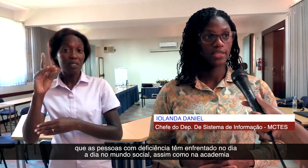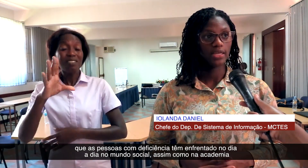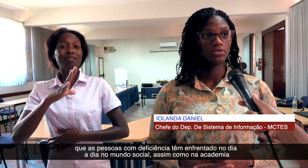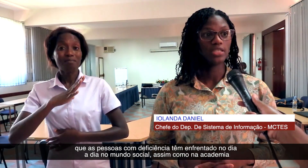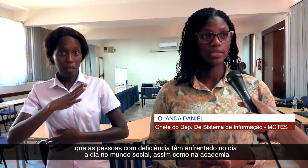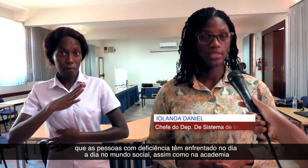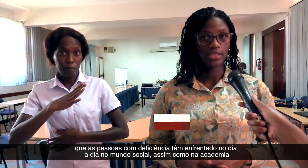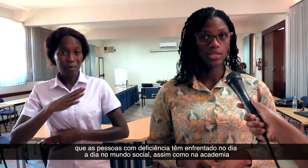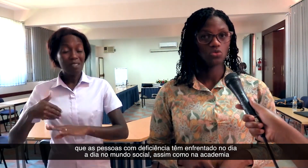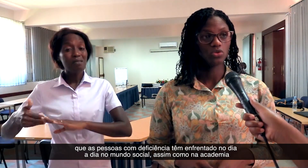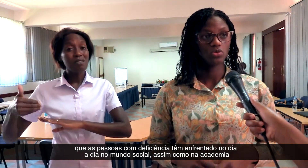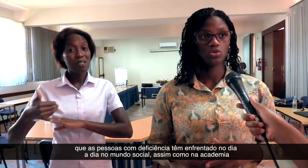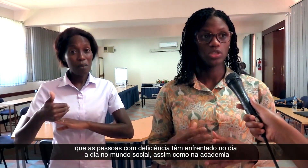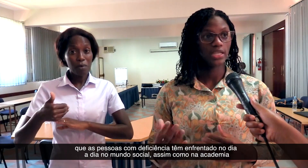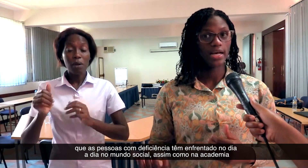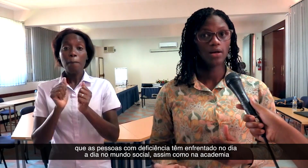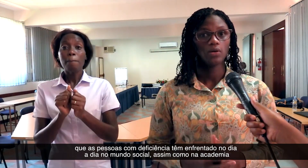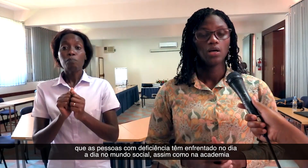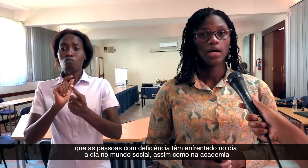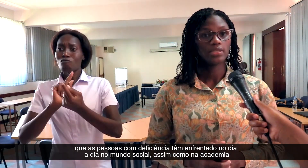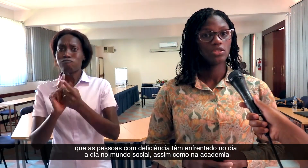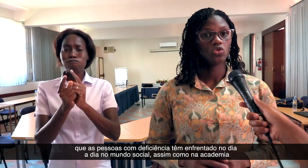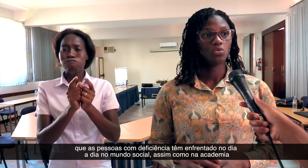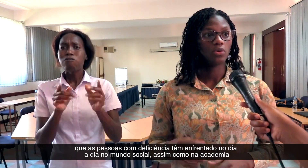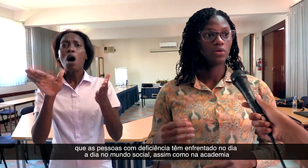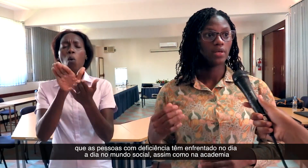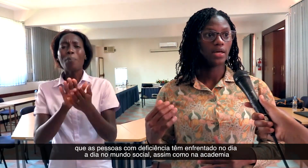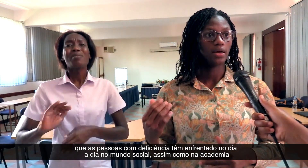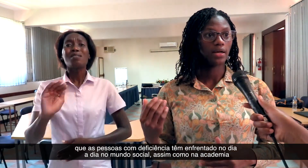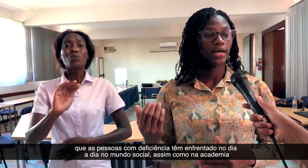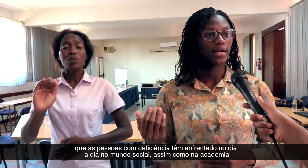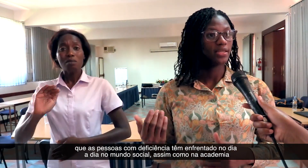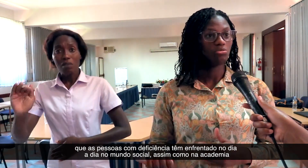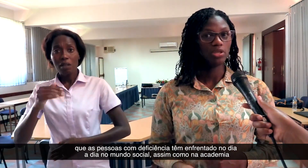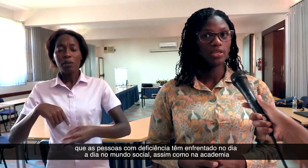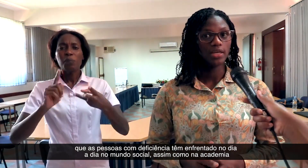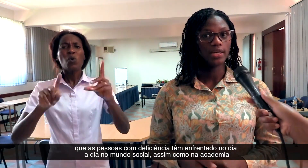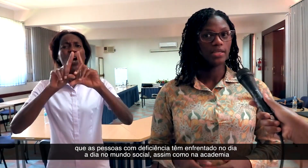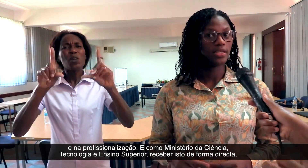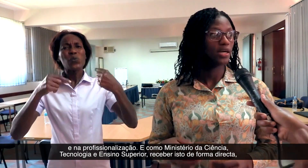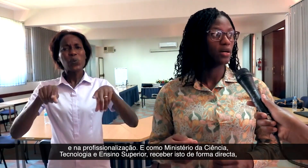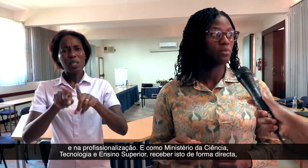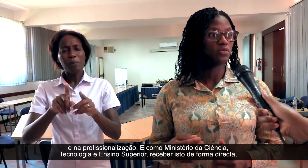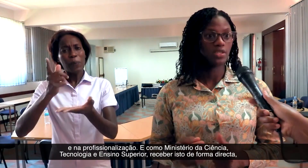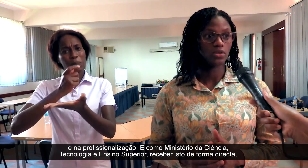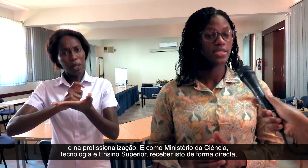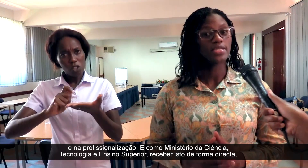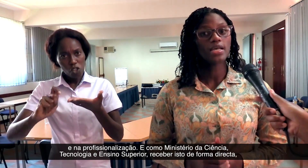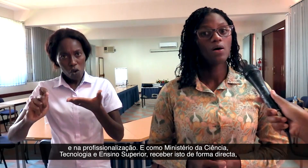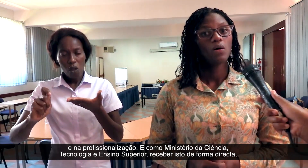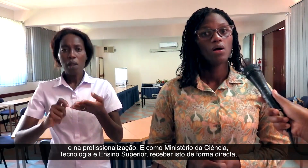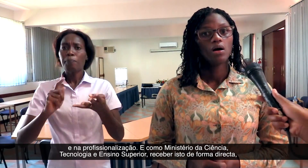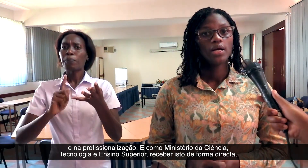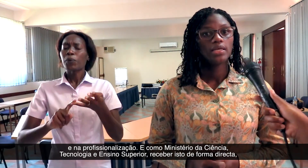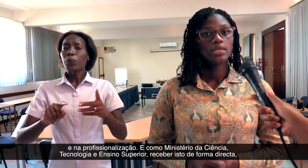têm enfrentado dia a dia no mundo social, assim como na academia e na